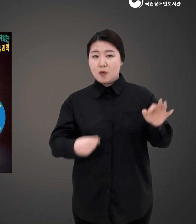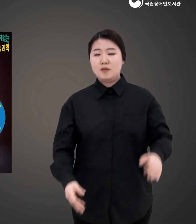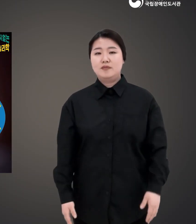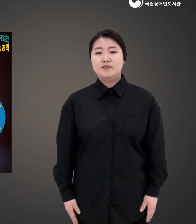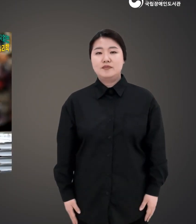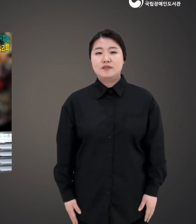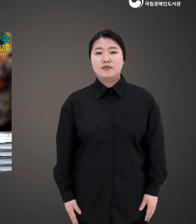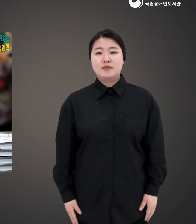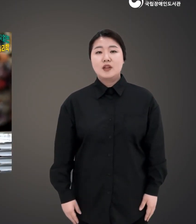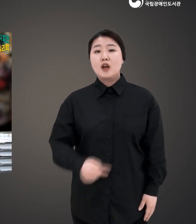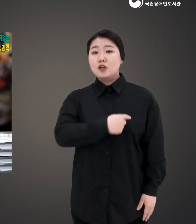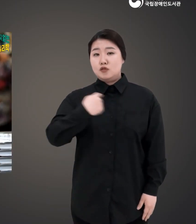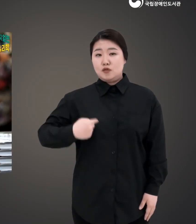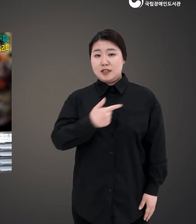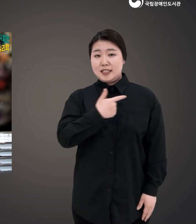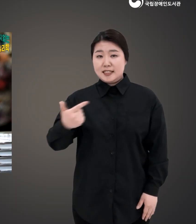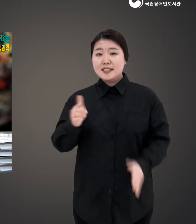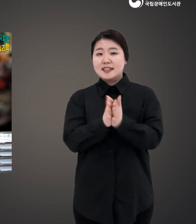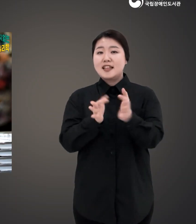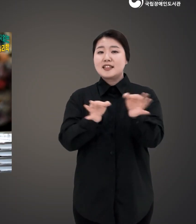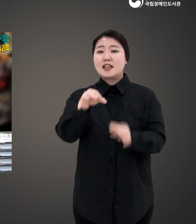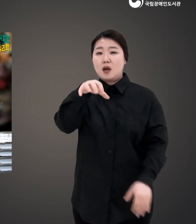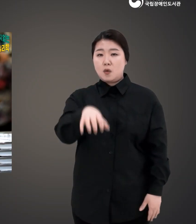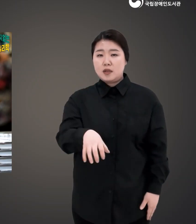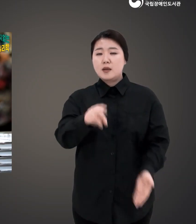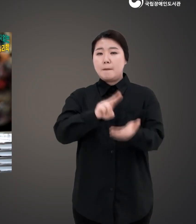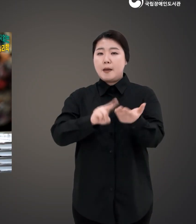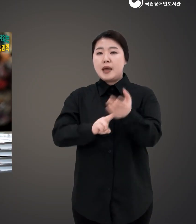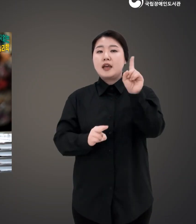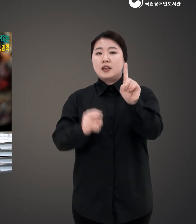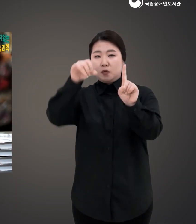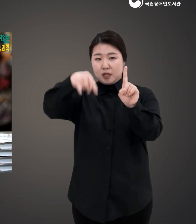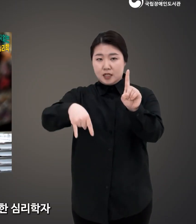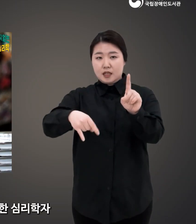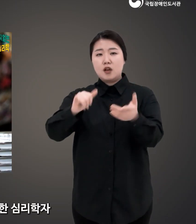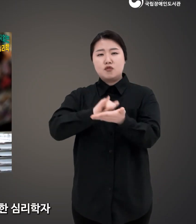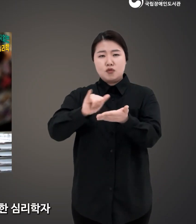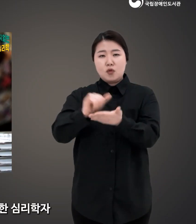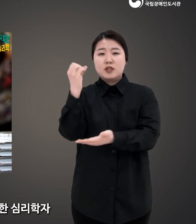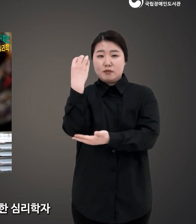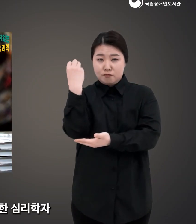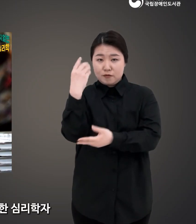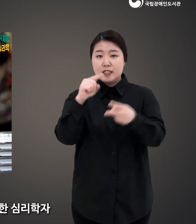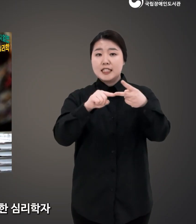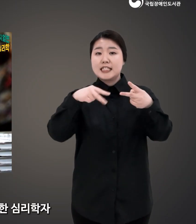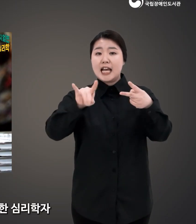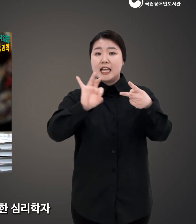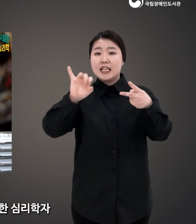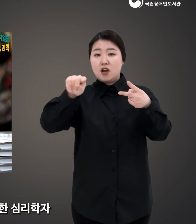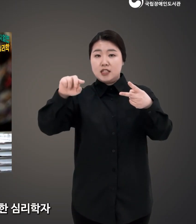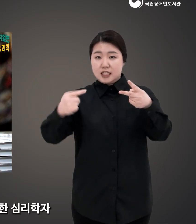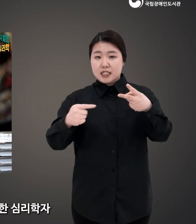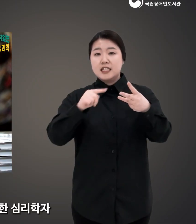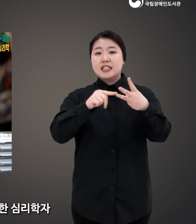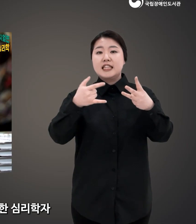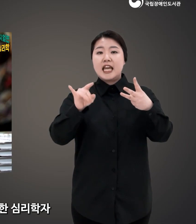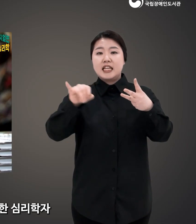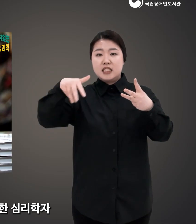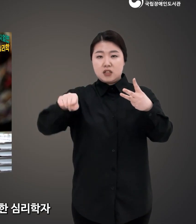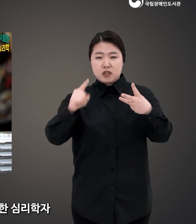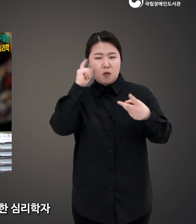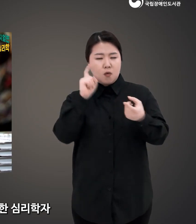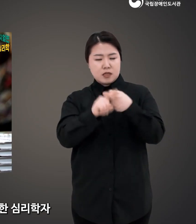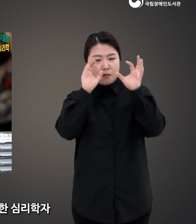행복. 중국 최대 서점 당당왕 베스트셀러 분야 1위, 뉴욕타임스, 사이언스, 네이처가